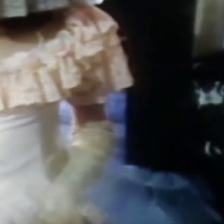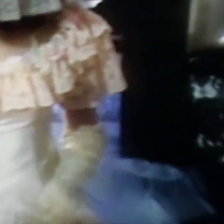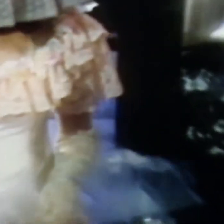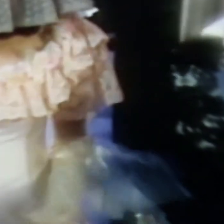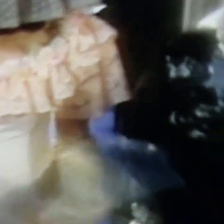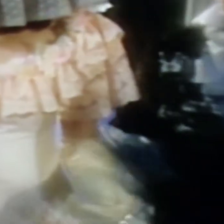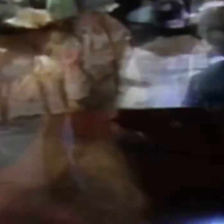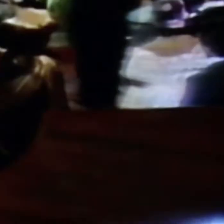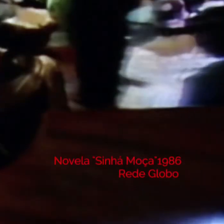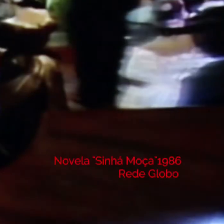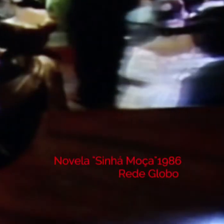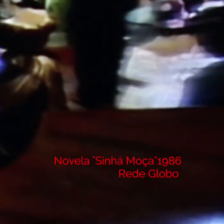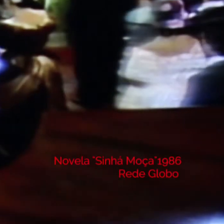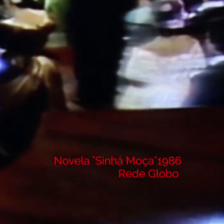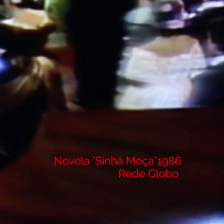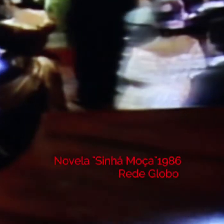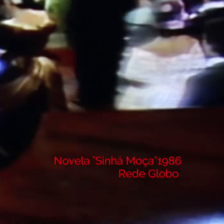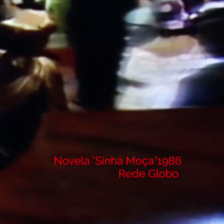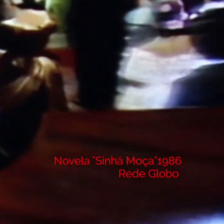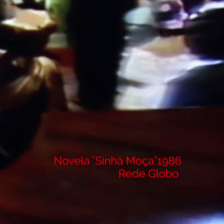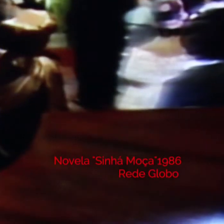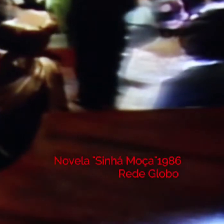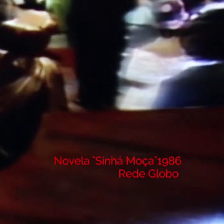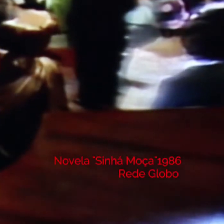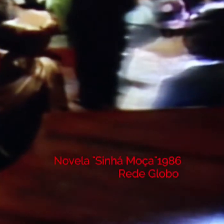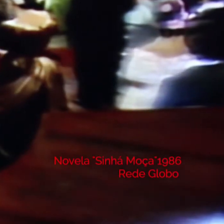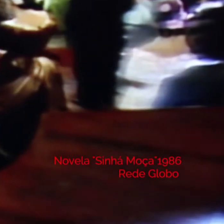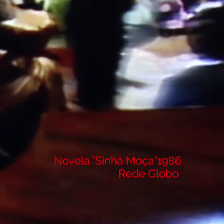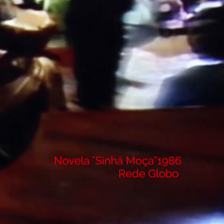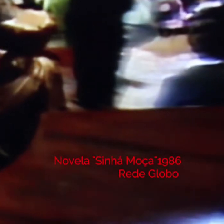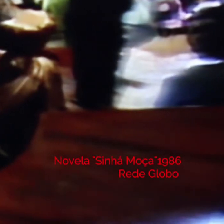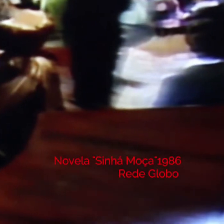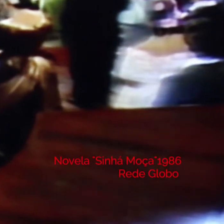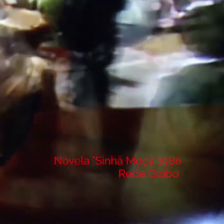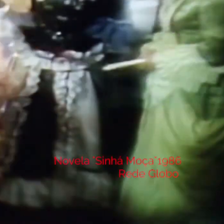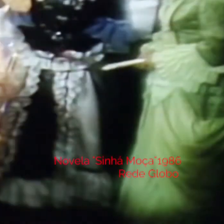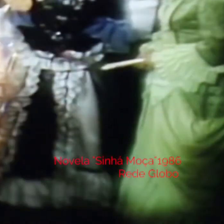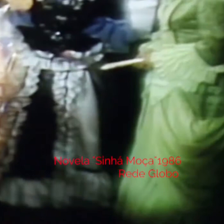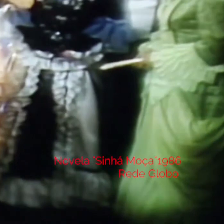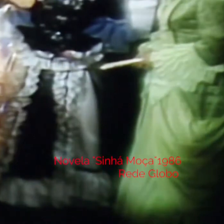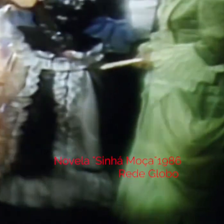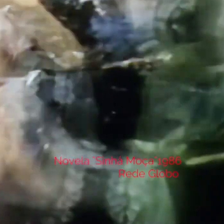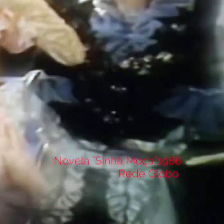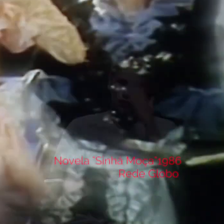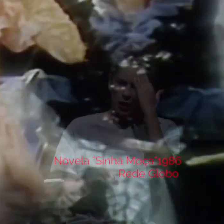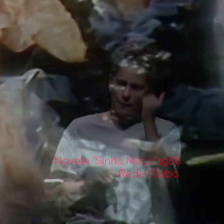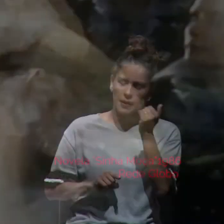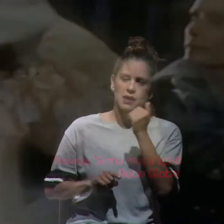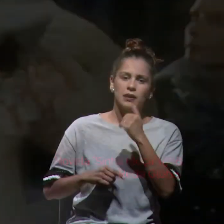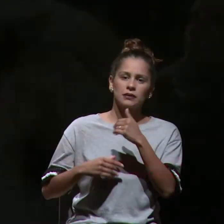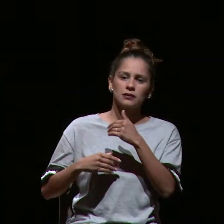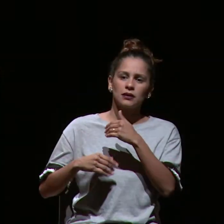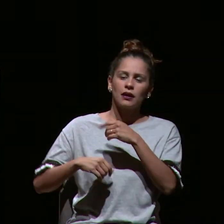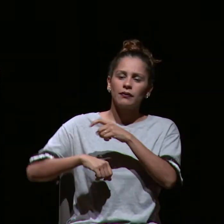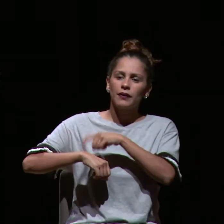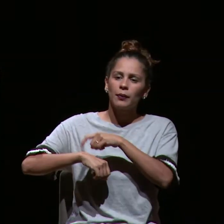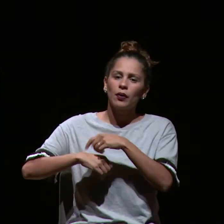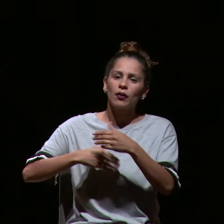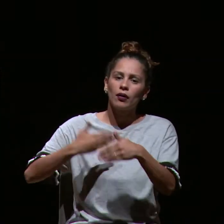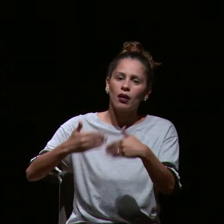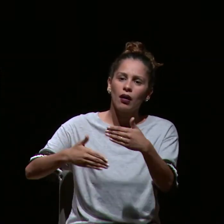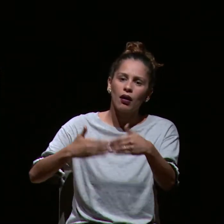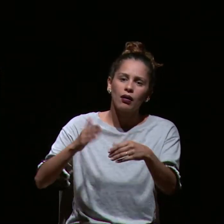pele. Mais que uma leitura de eventos ocorridos à distância, temporais e espaciais seculares,